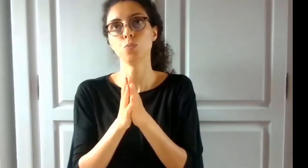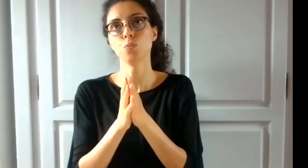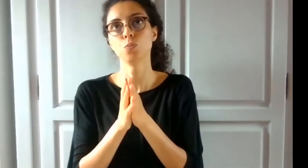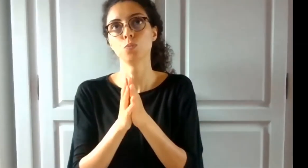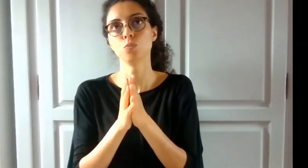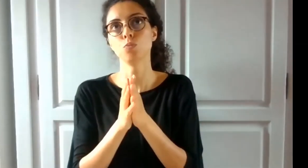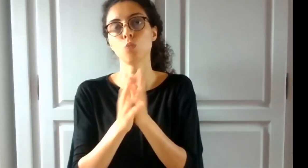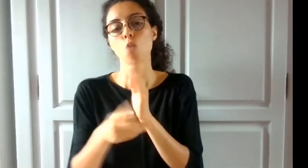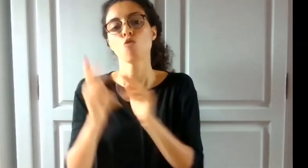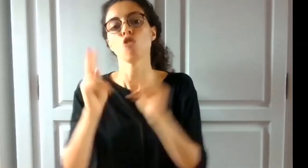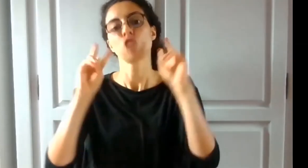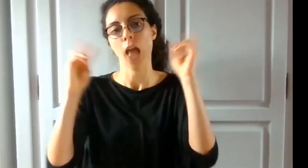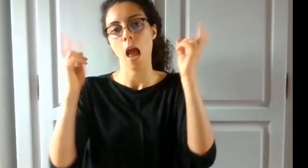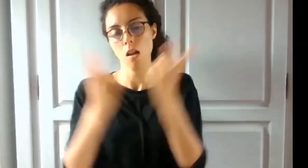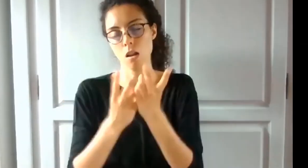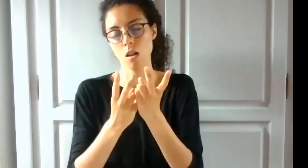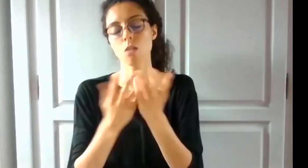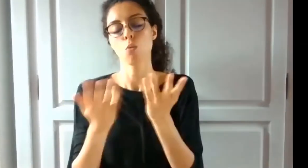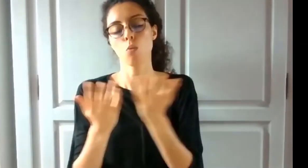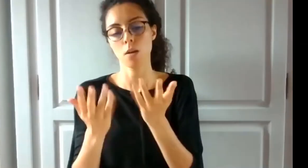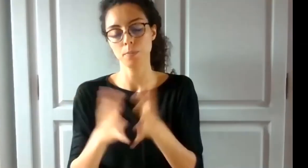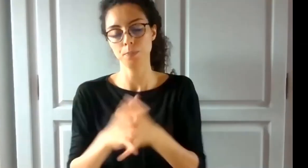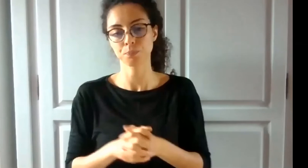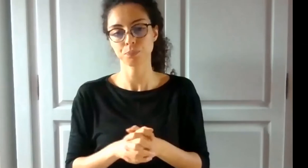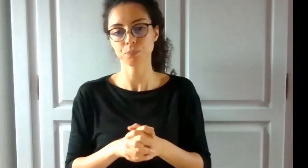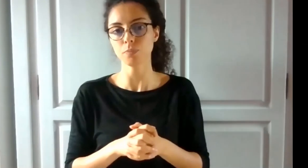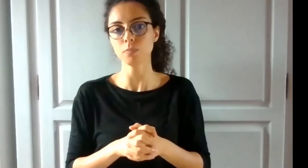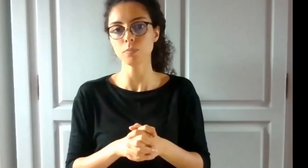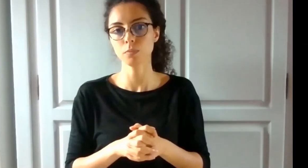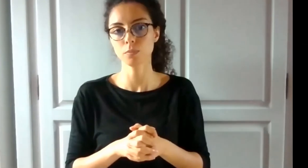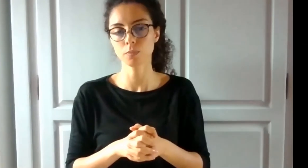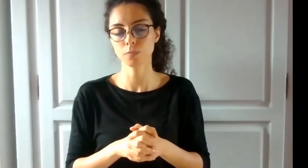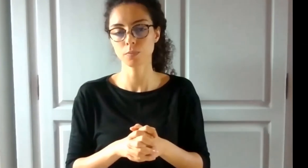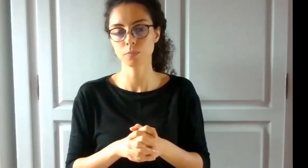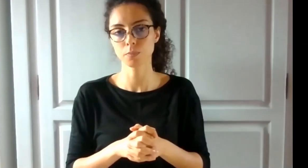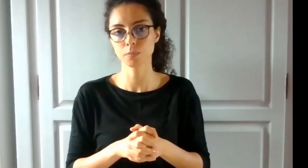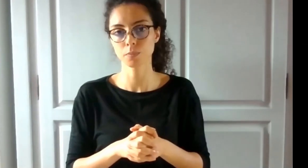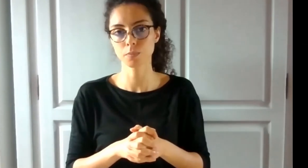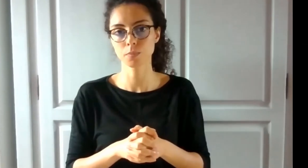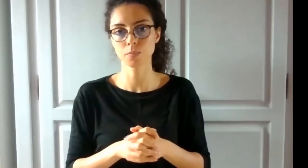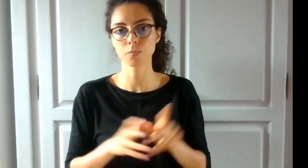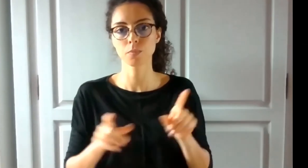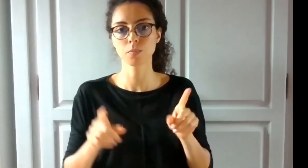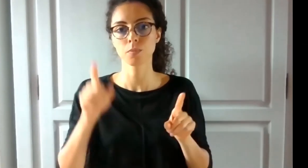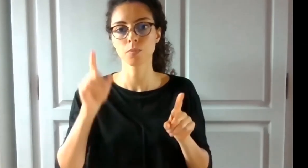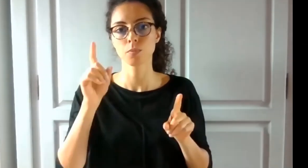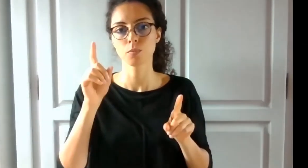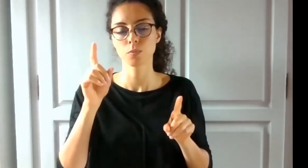plus générale, il faut qu'on puisse anticiper sur